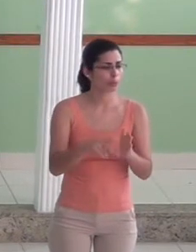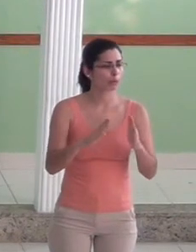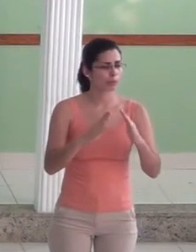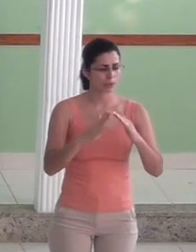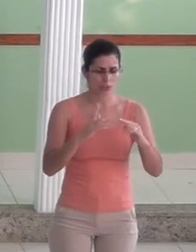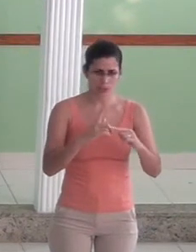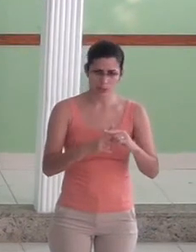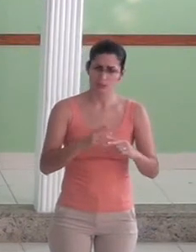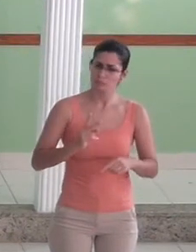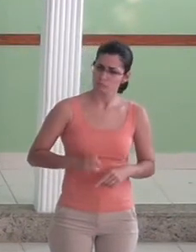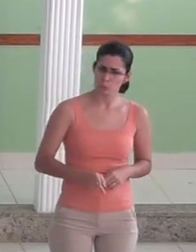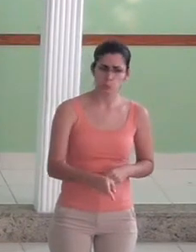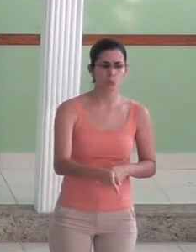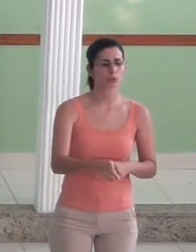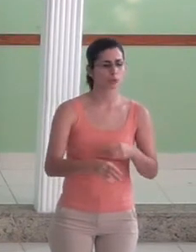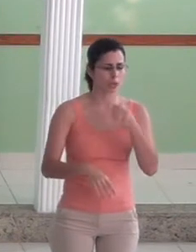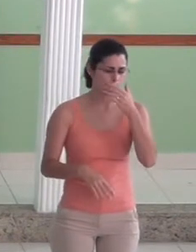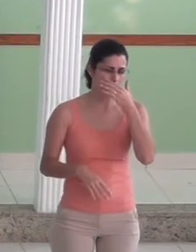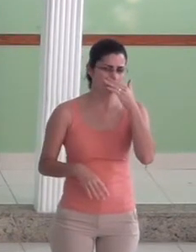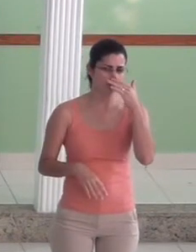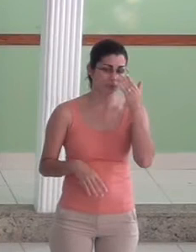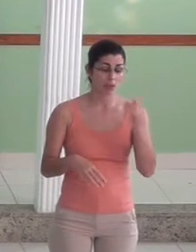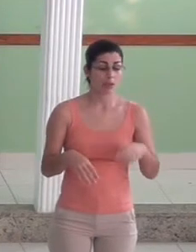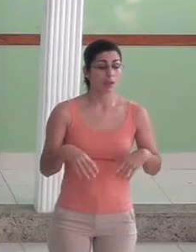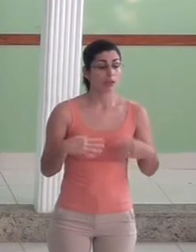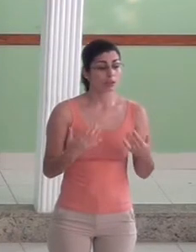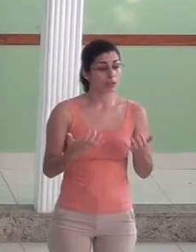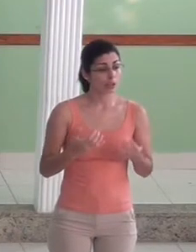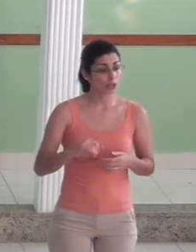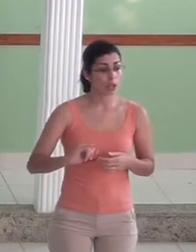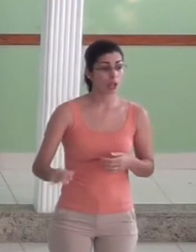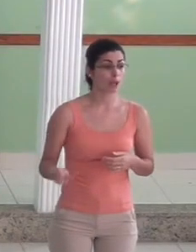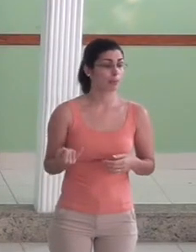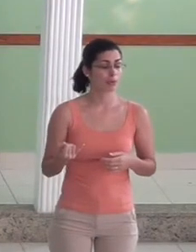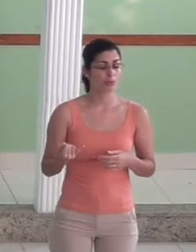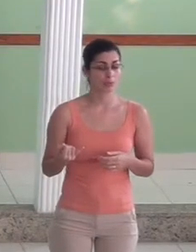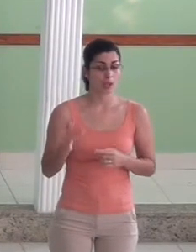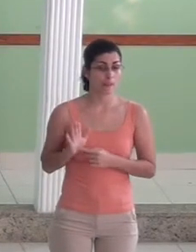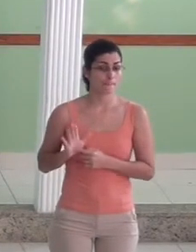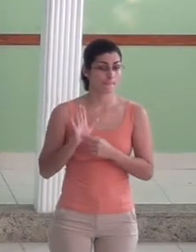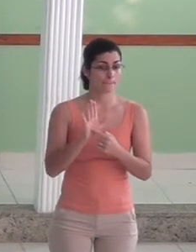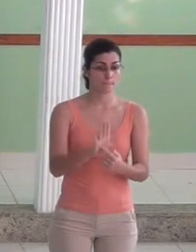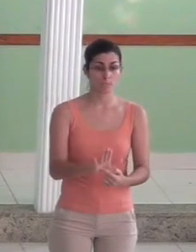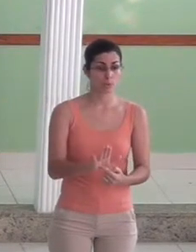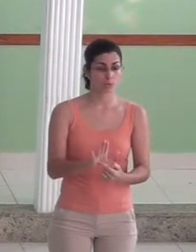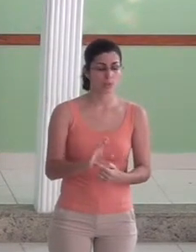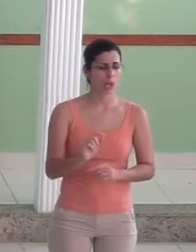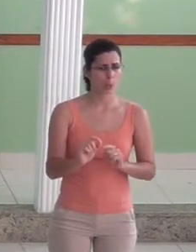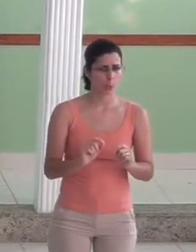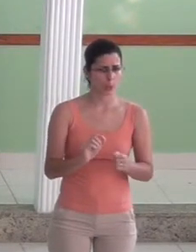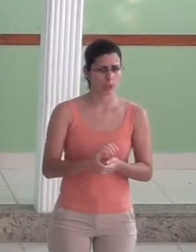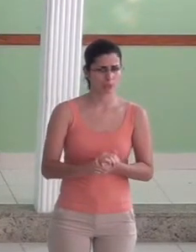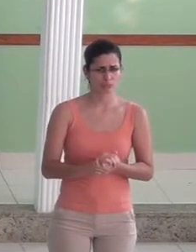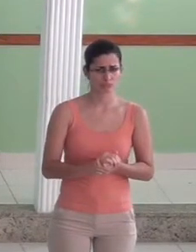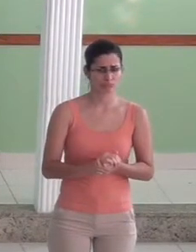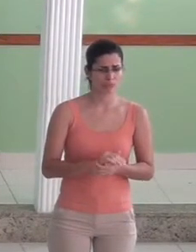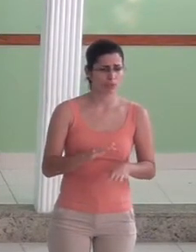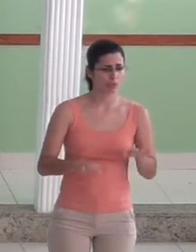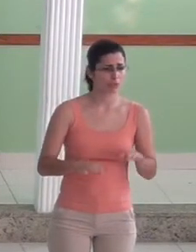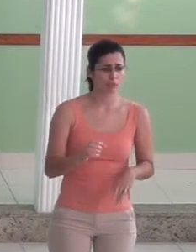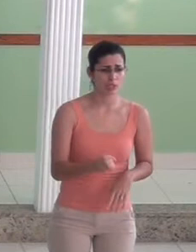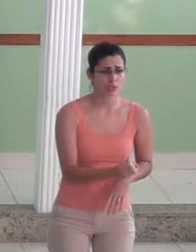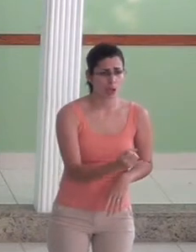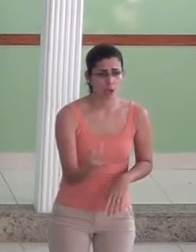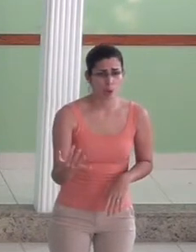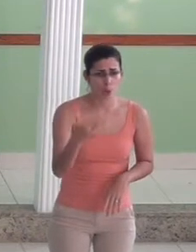fazem parte da liderança da igreja. Eu queria aproveitar para mostrar, algumas pessoas talvez não saibam quem são as